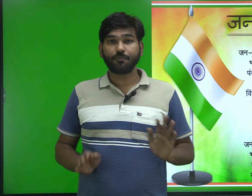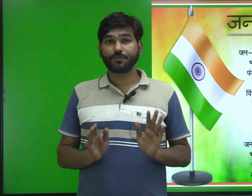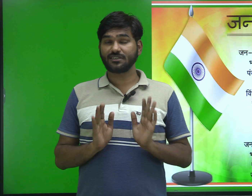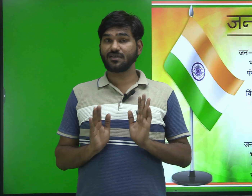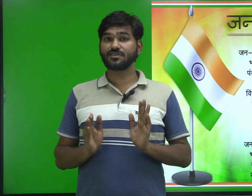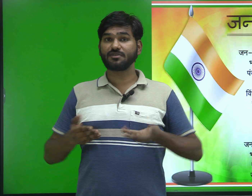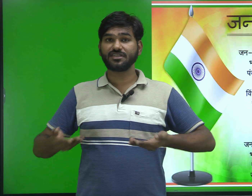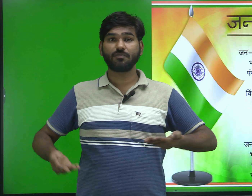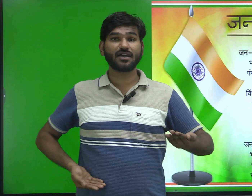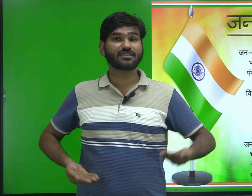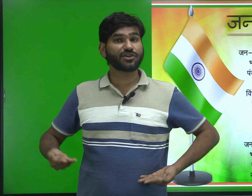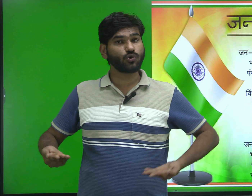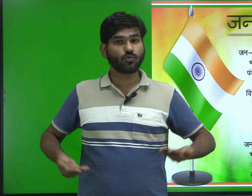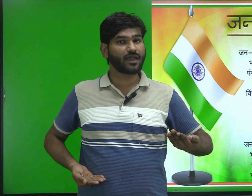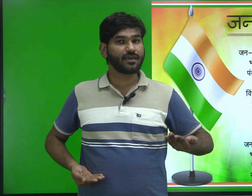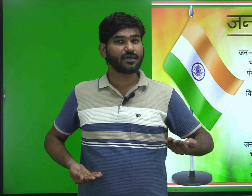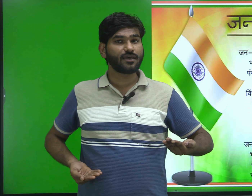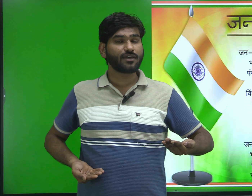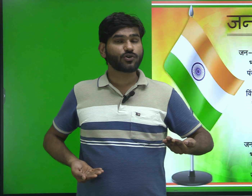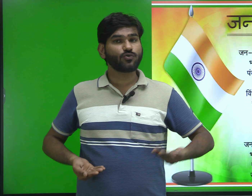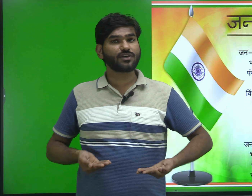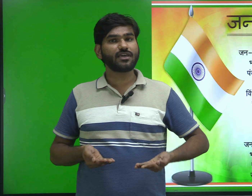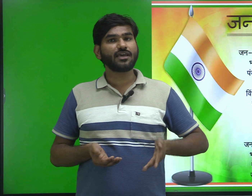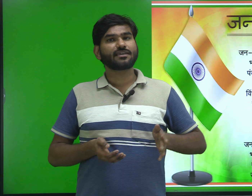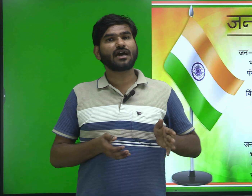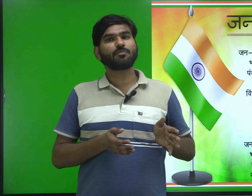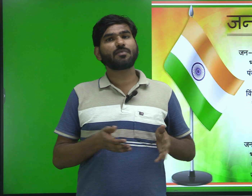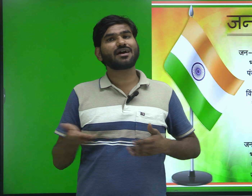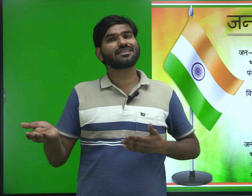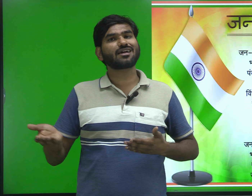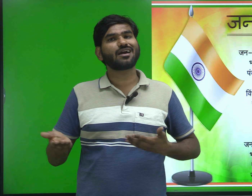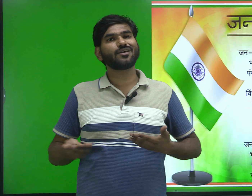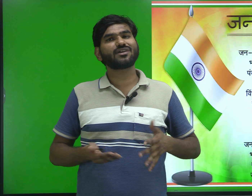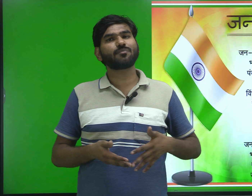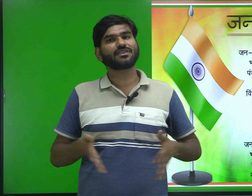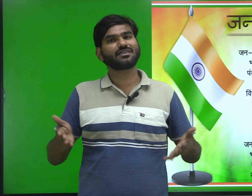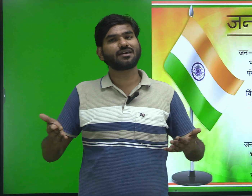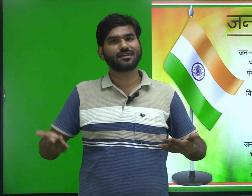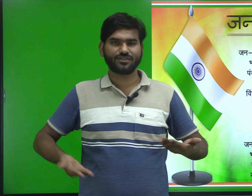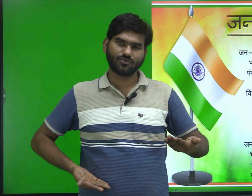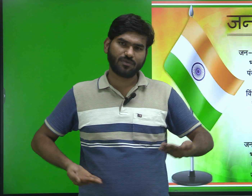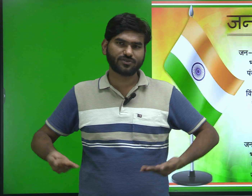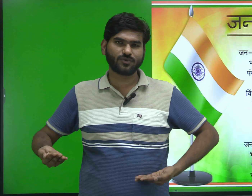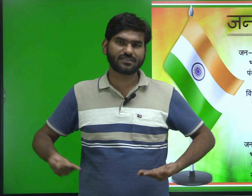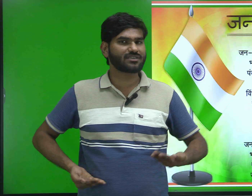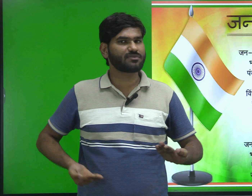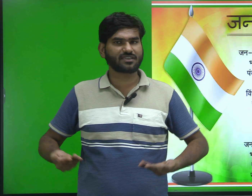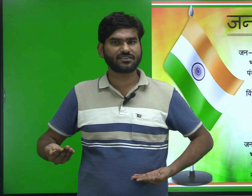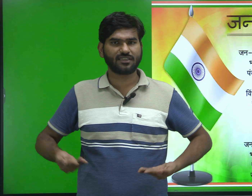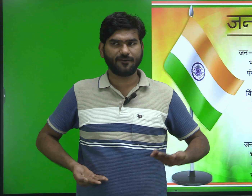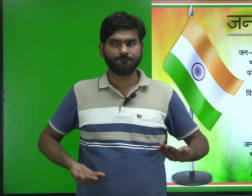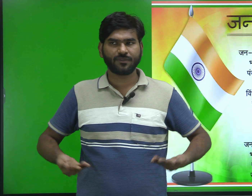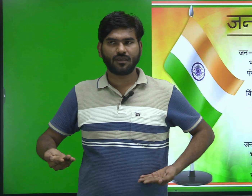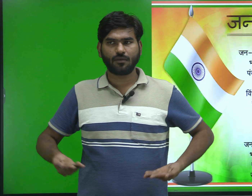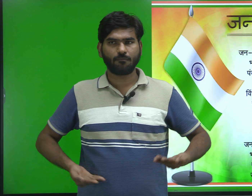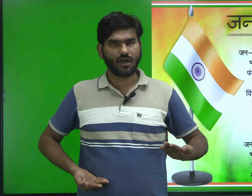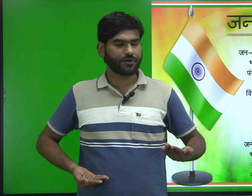कंसेप्ट समझिए बंग ऐसा क्यों हो रहा है? क्योंकि यहाँ पे बंगाल की खाड़ी है और यहाँ पे नदियाँ गिरती हैं, तो आप इसको ऐसे समझ के चलिए, बंग।